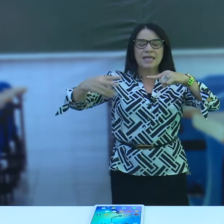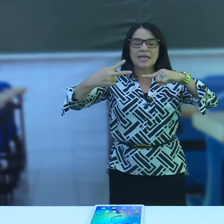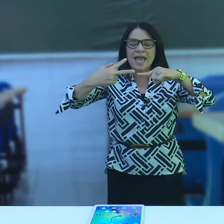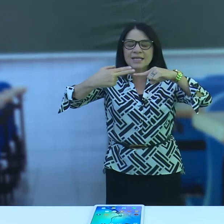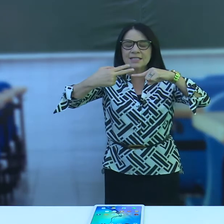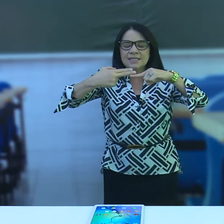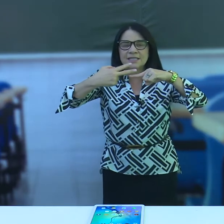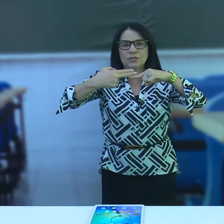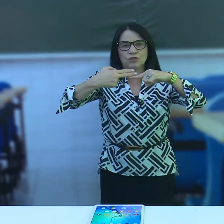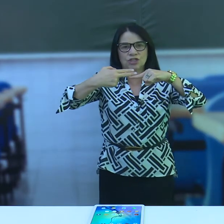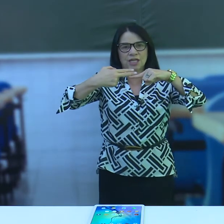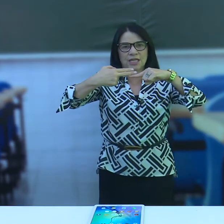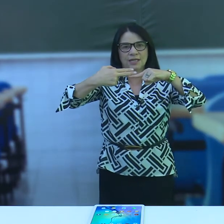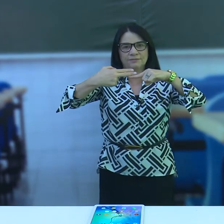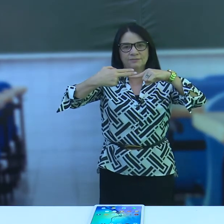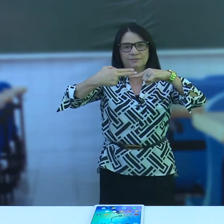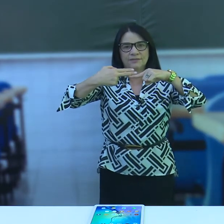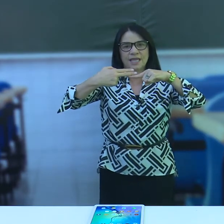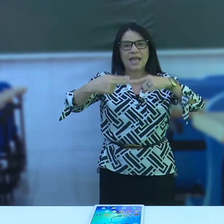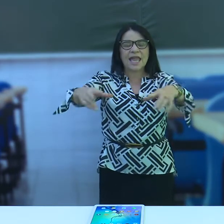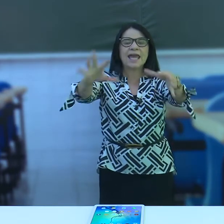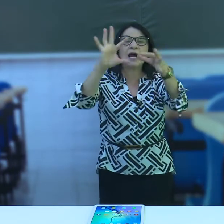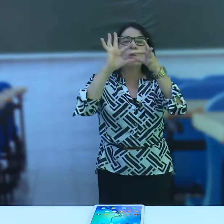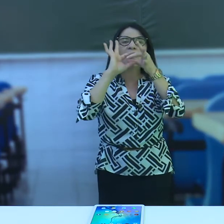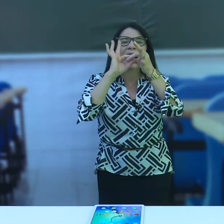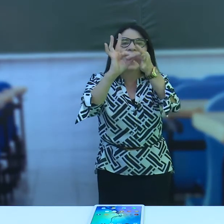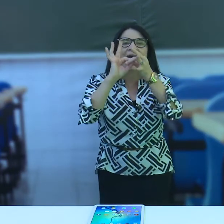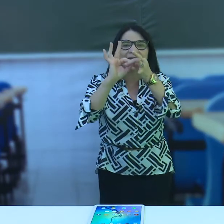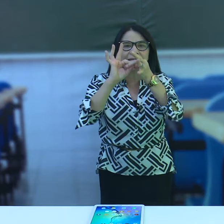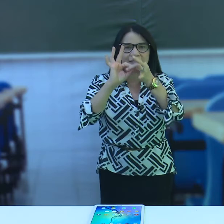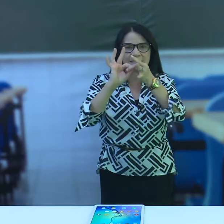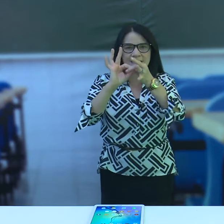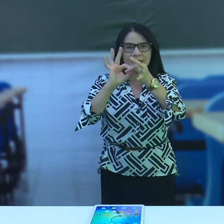E essa cirurgia era uma aliança